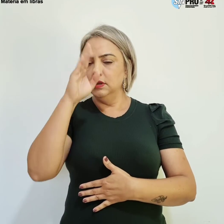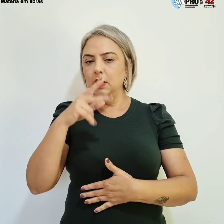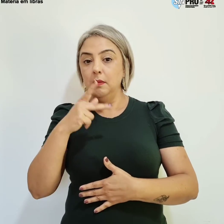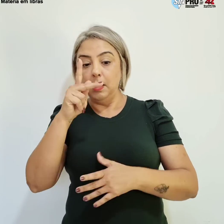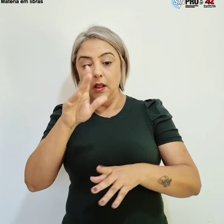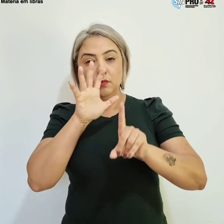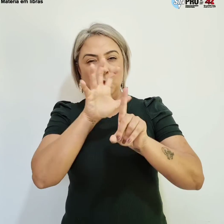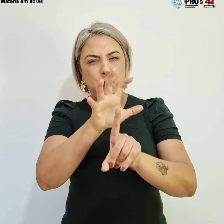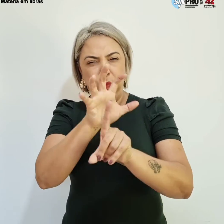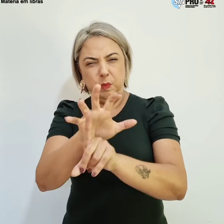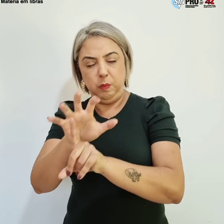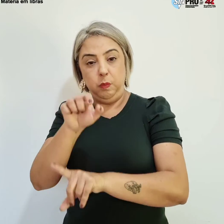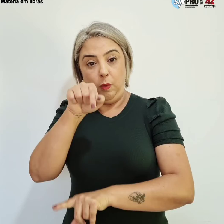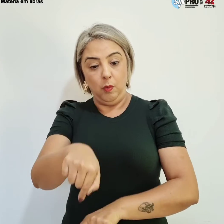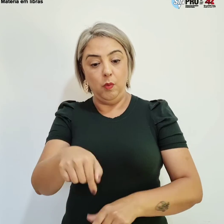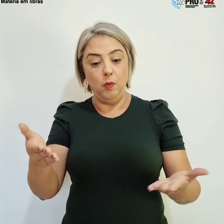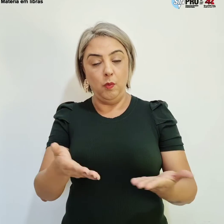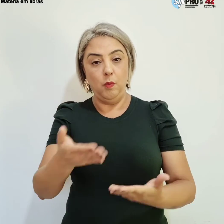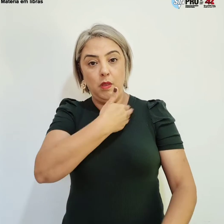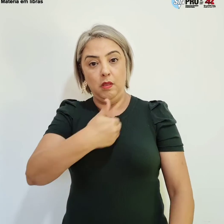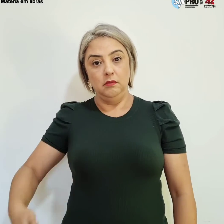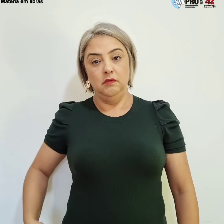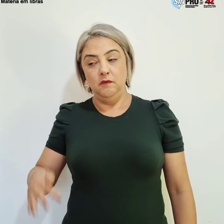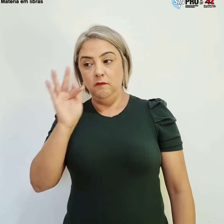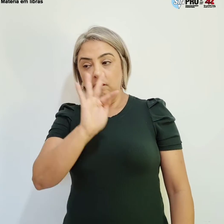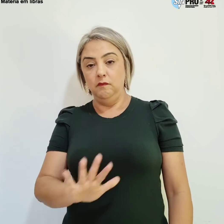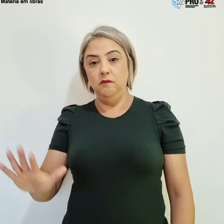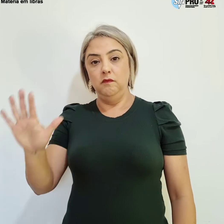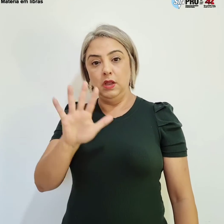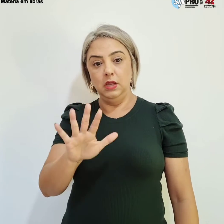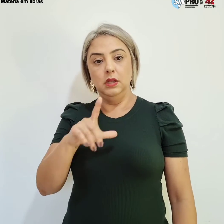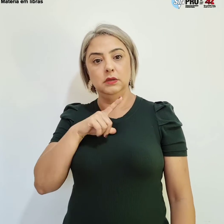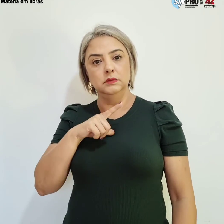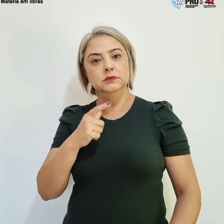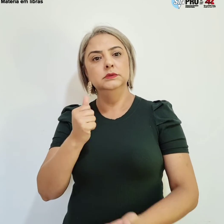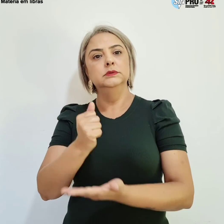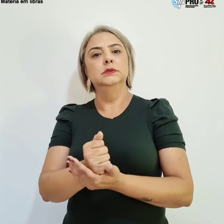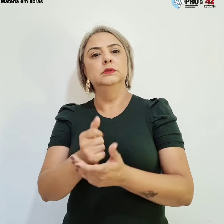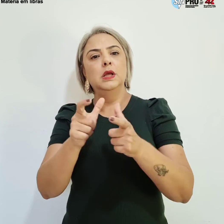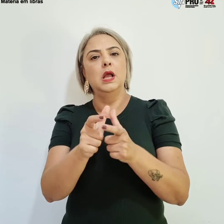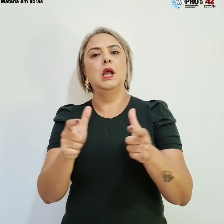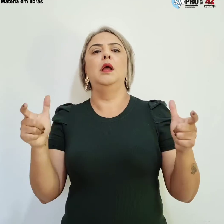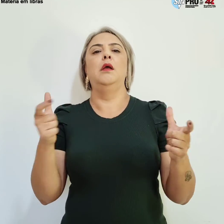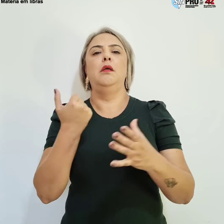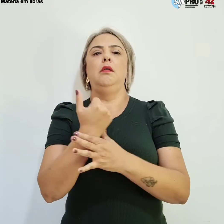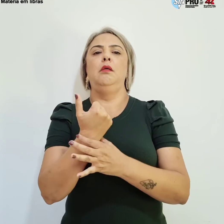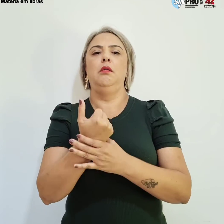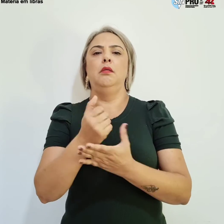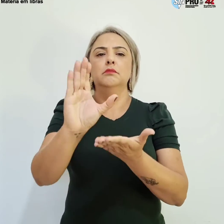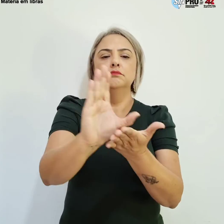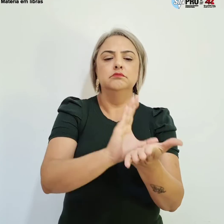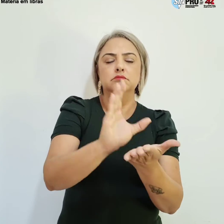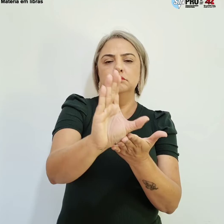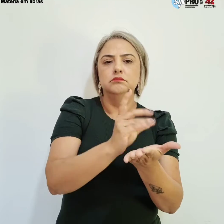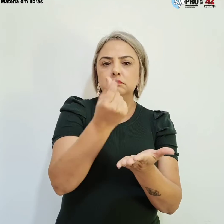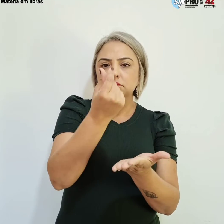pressionar o atual governo federal no sentido de manter e de ampliar os investimentos do dinheiro público